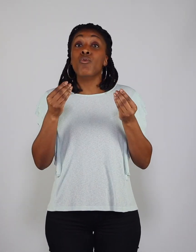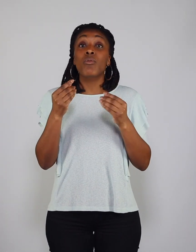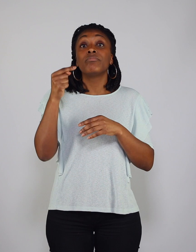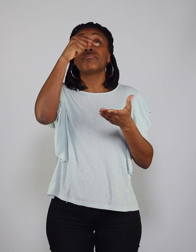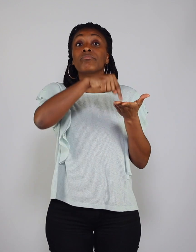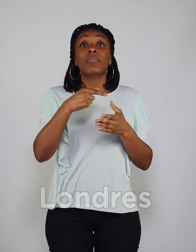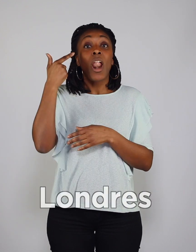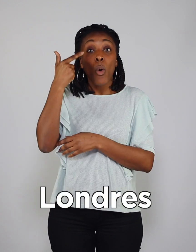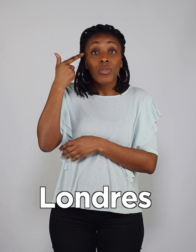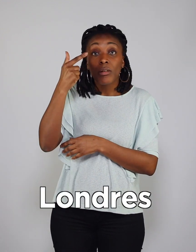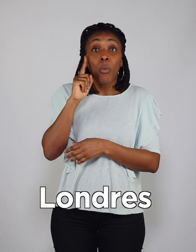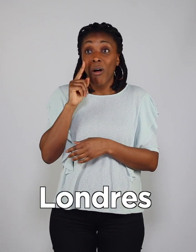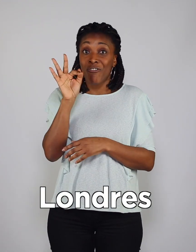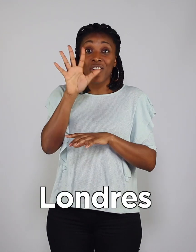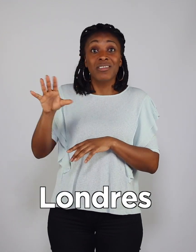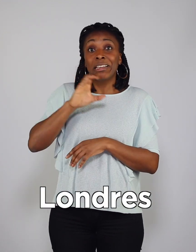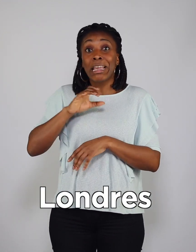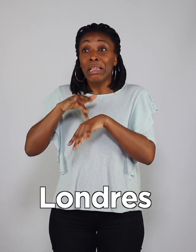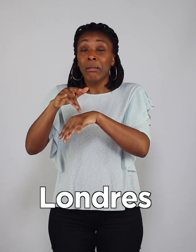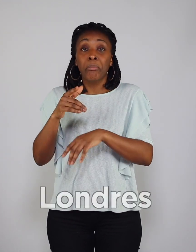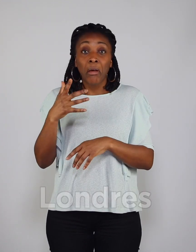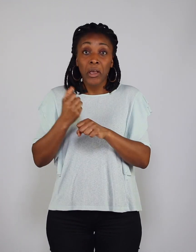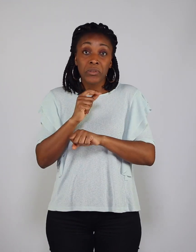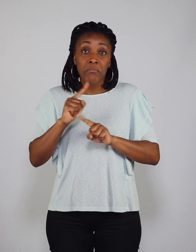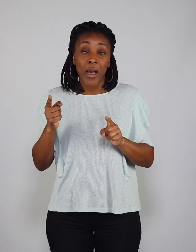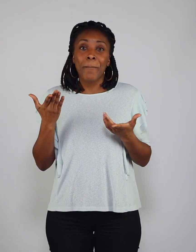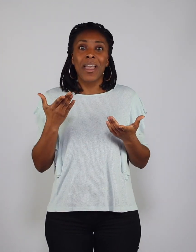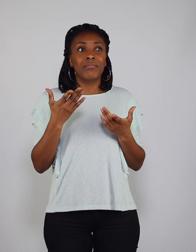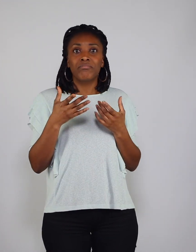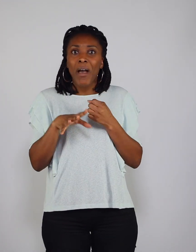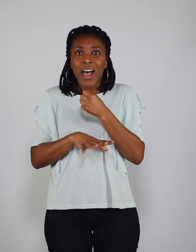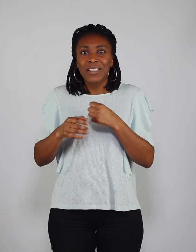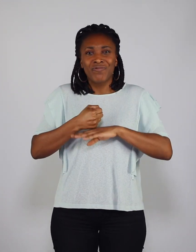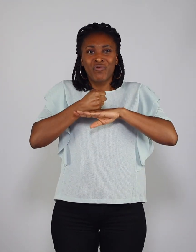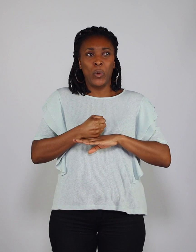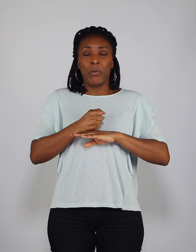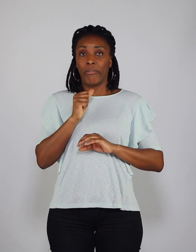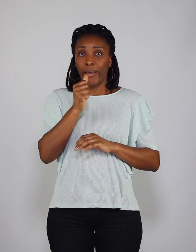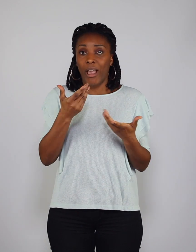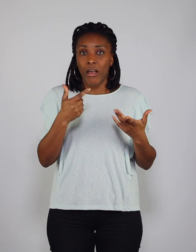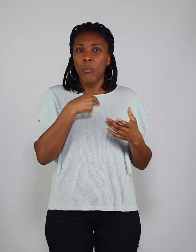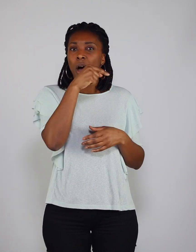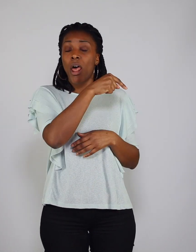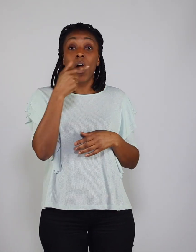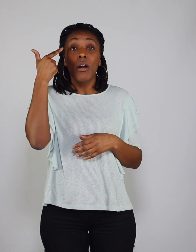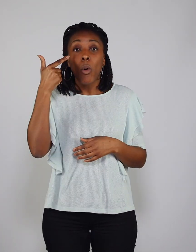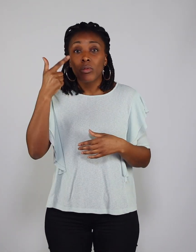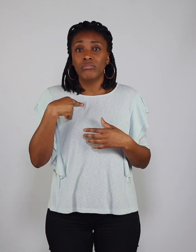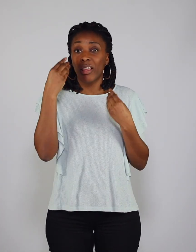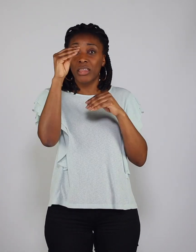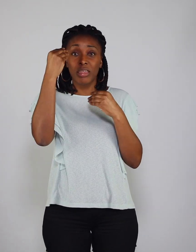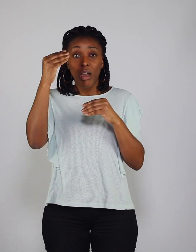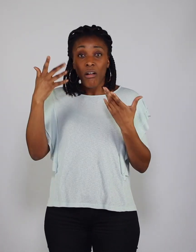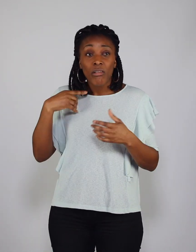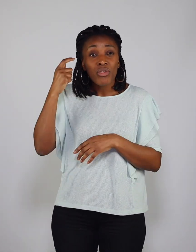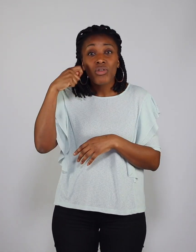à Londres parce qu'en France, tout ce que j'essayais, je n'y arrivais pas. Seulement sans base, sans fondement, je suis tombée dans